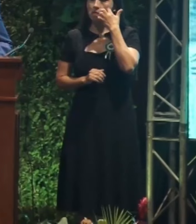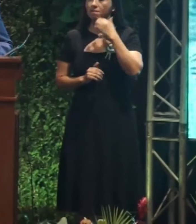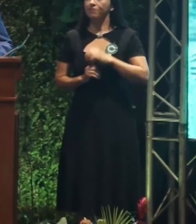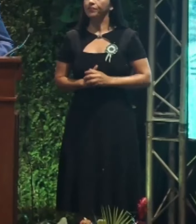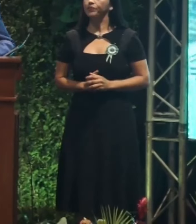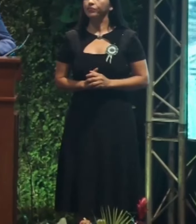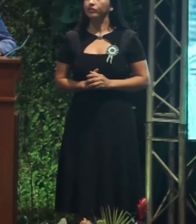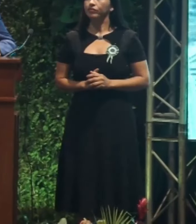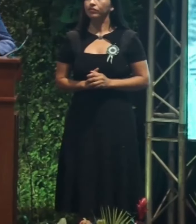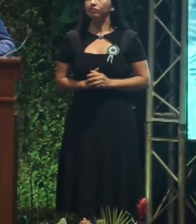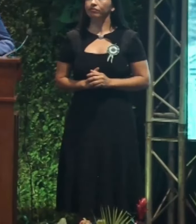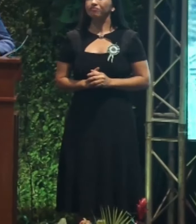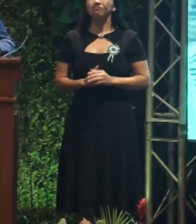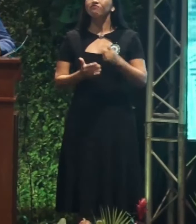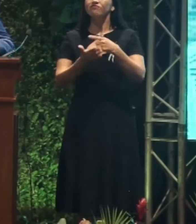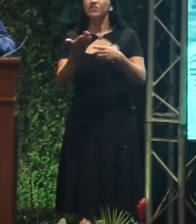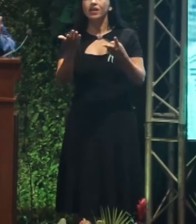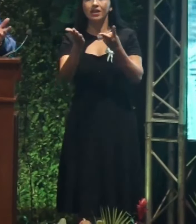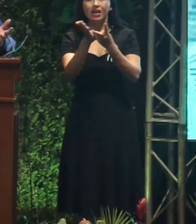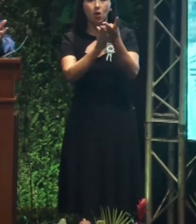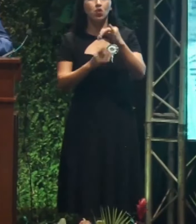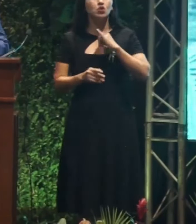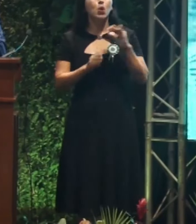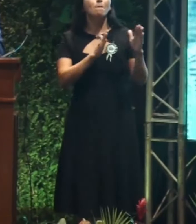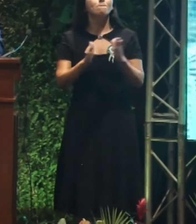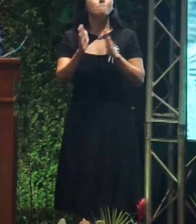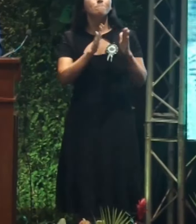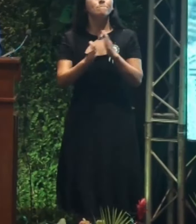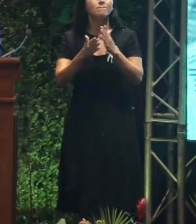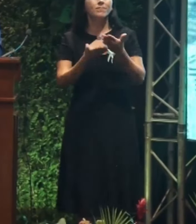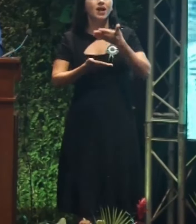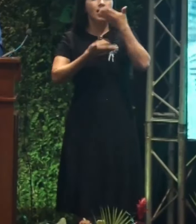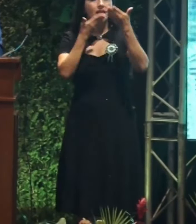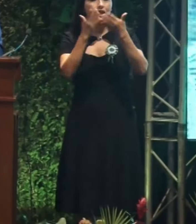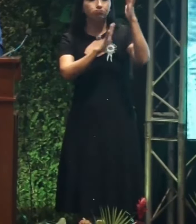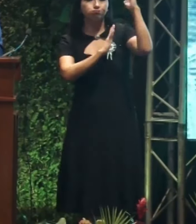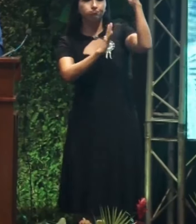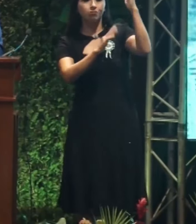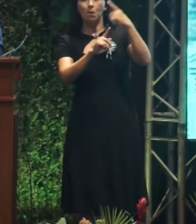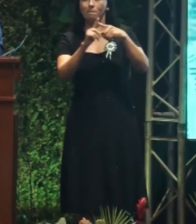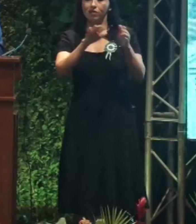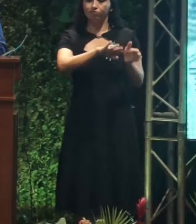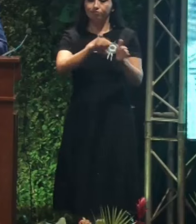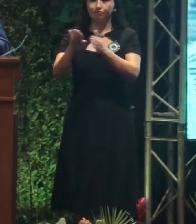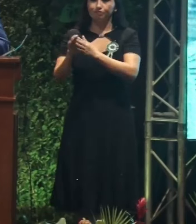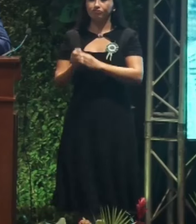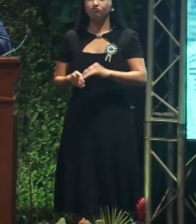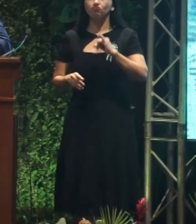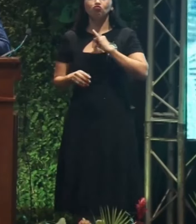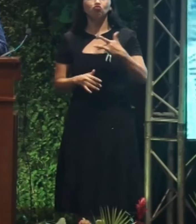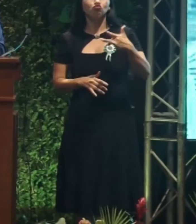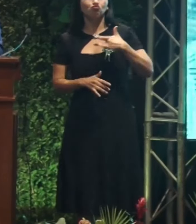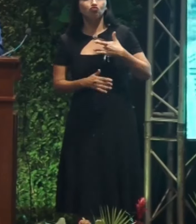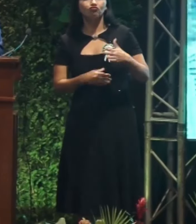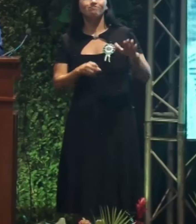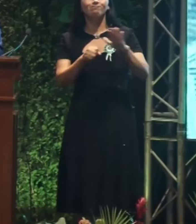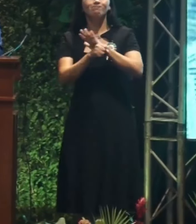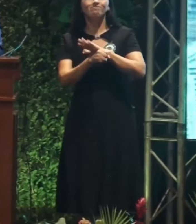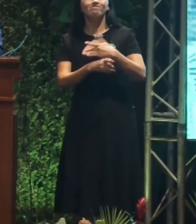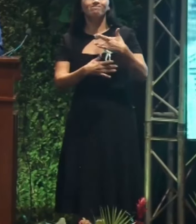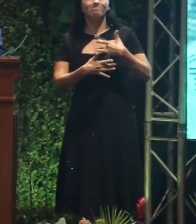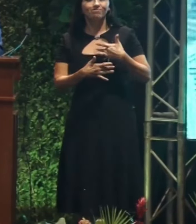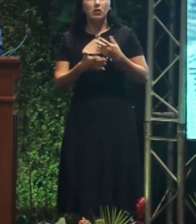La verdad es que había preparado un discurso, pero la verdad es que hoy me llena el